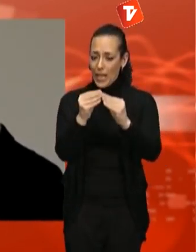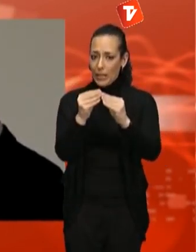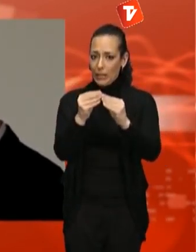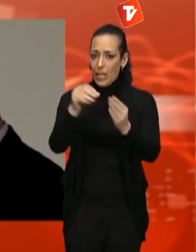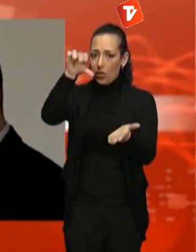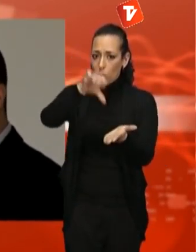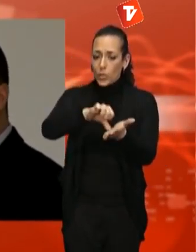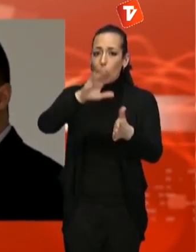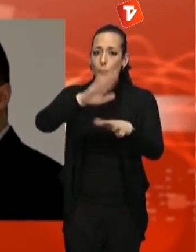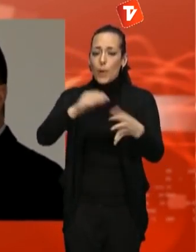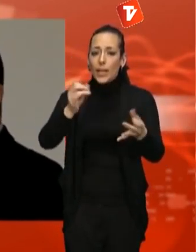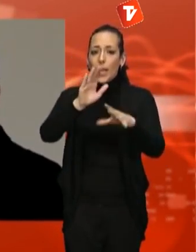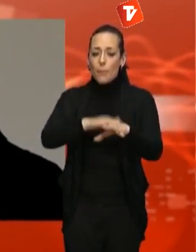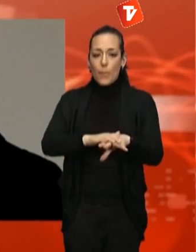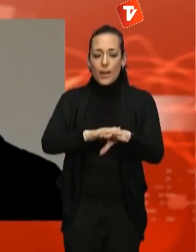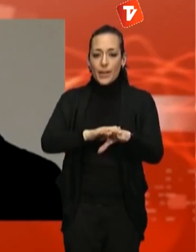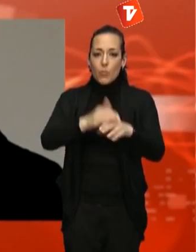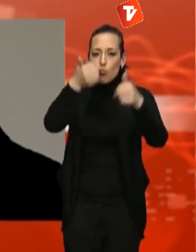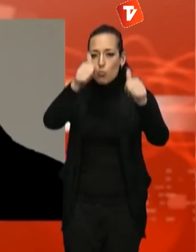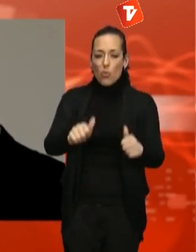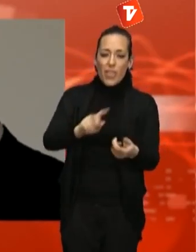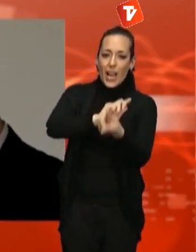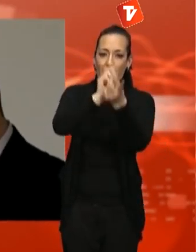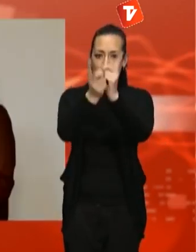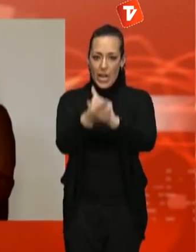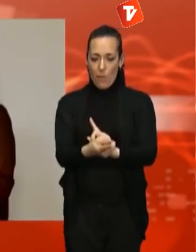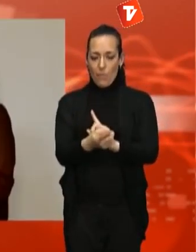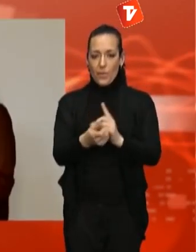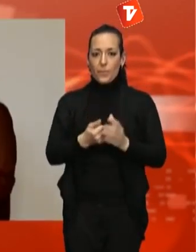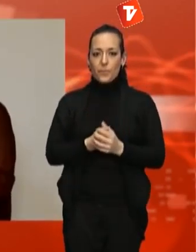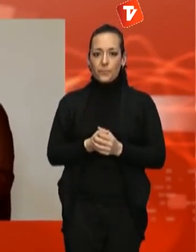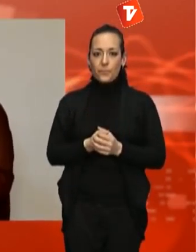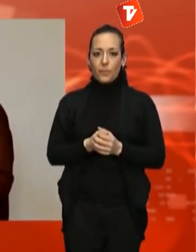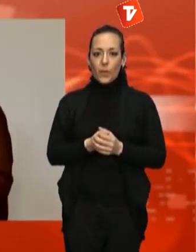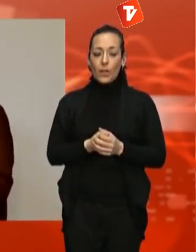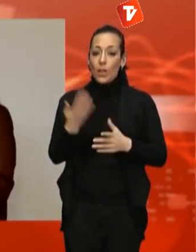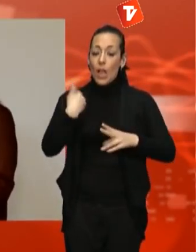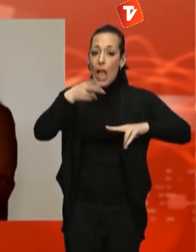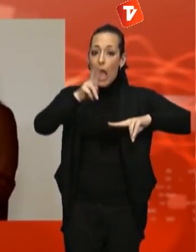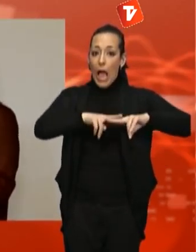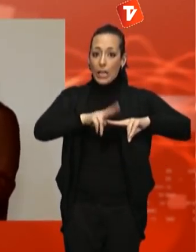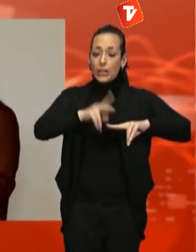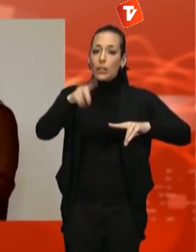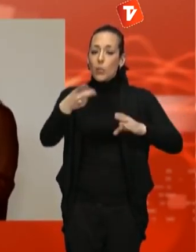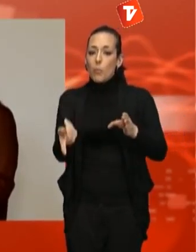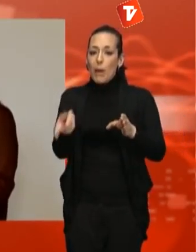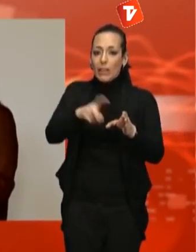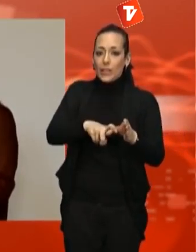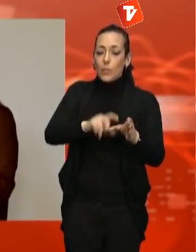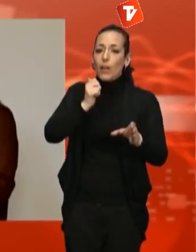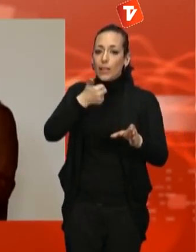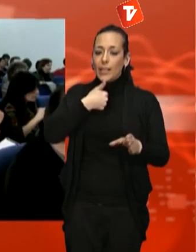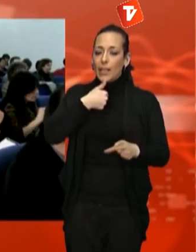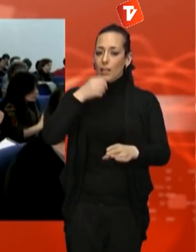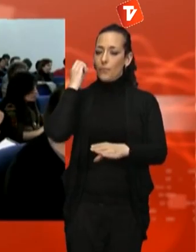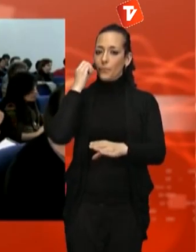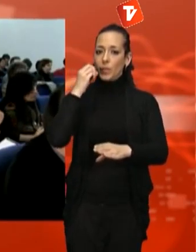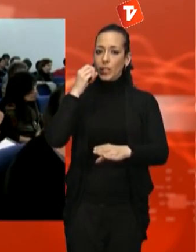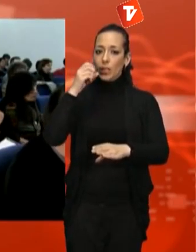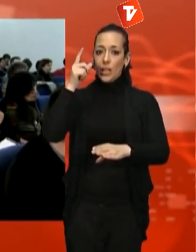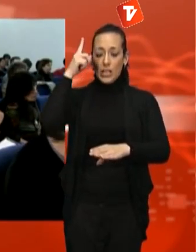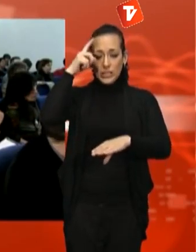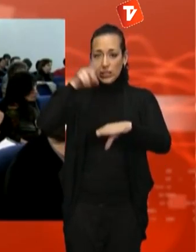el futur de la nostra ciutat i, evidentment, moltes i moltíssimes coses més. L'acte ha comptat amb la conferència de la formadora i psicòloga Anna Jaumot, que ha